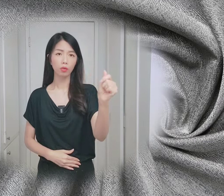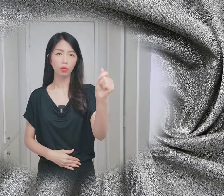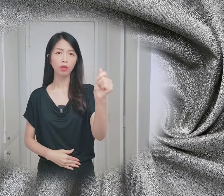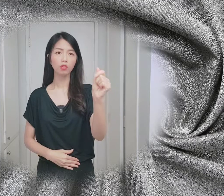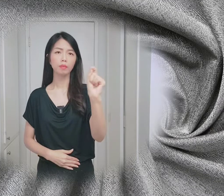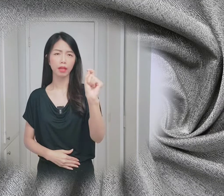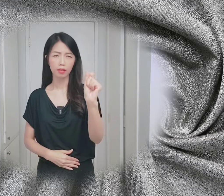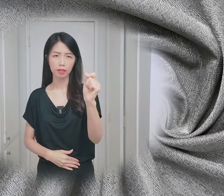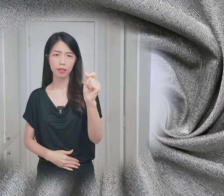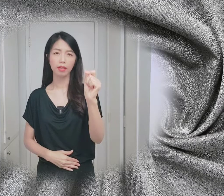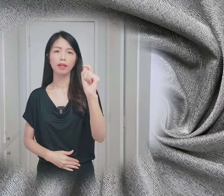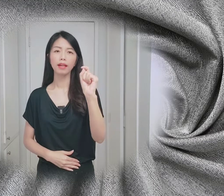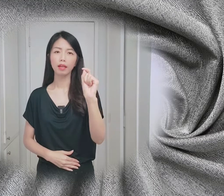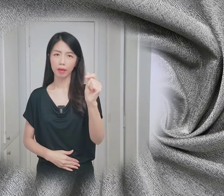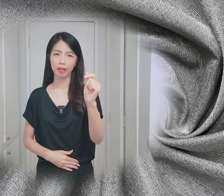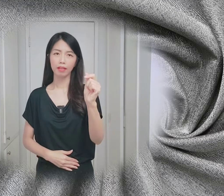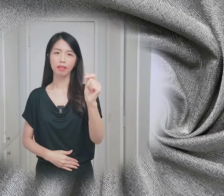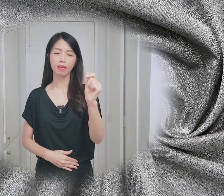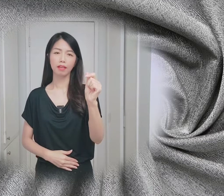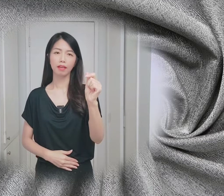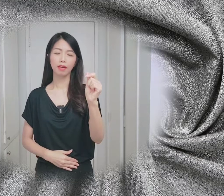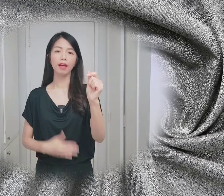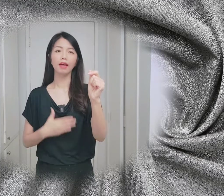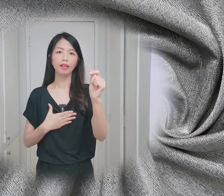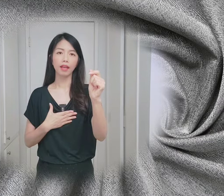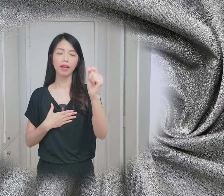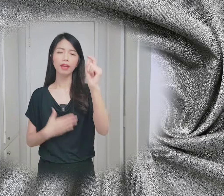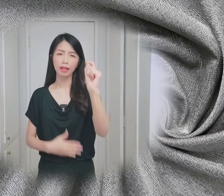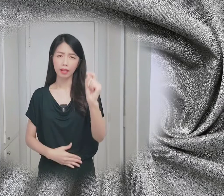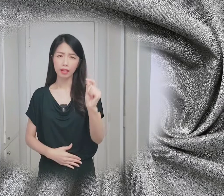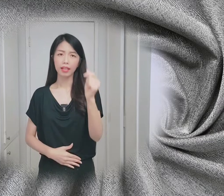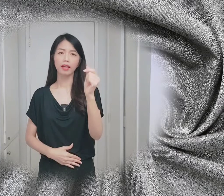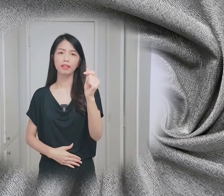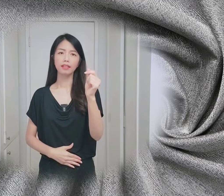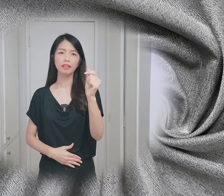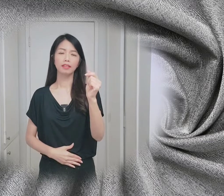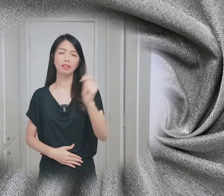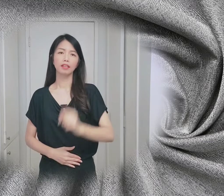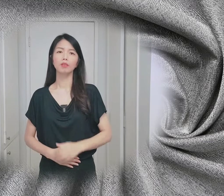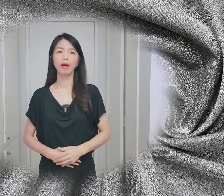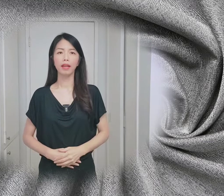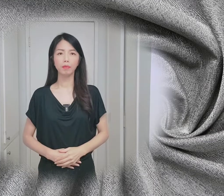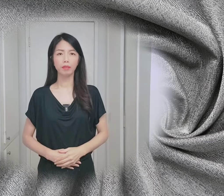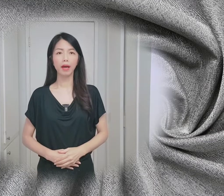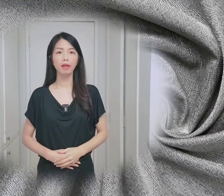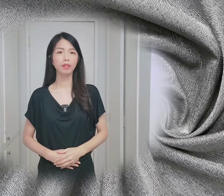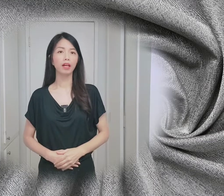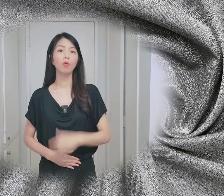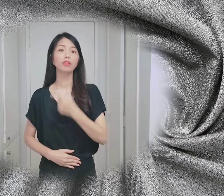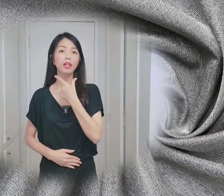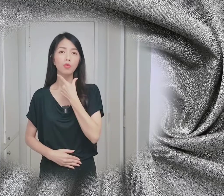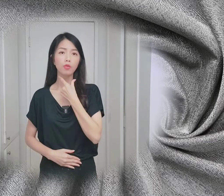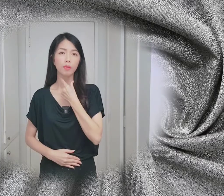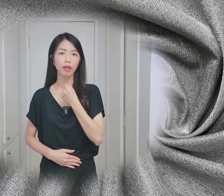대고 튕겨주시면 돼요. 살짝만. 내 작은 바램은